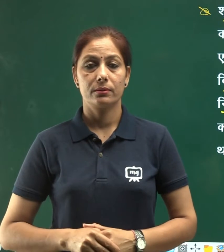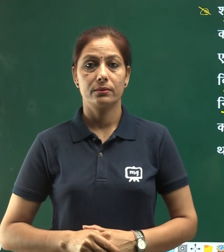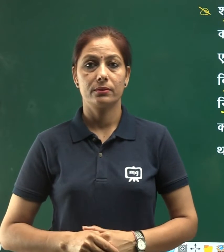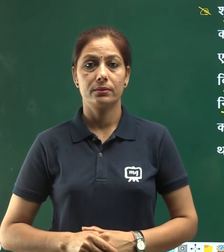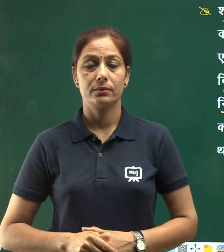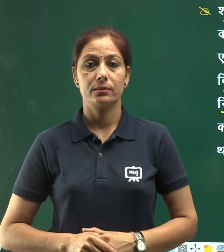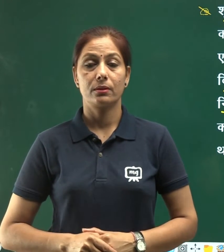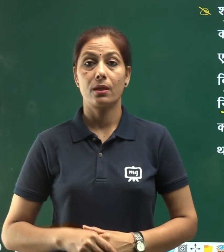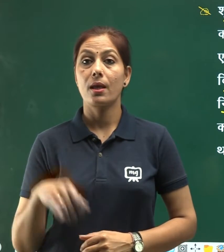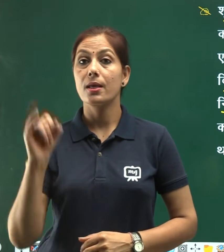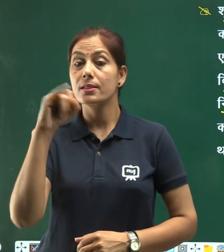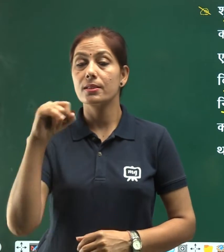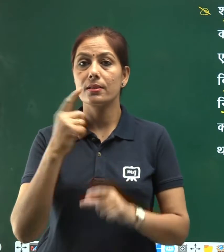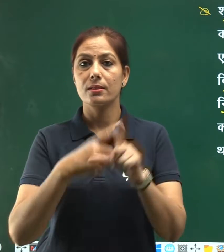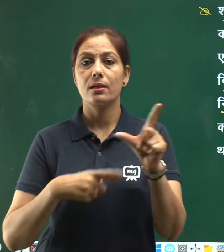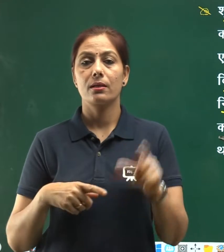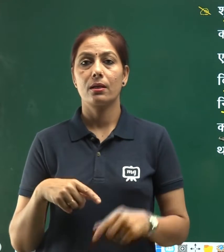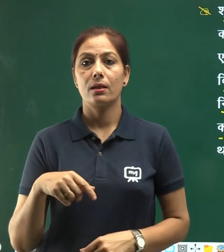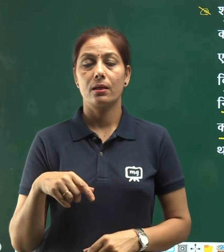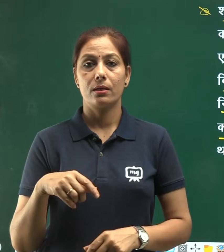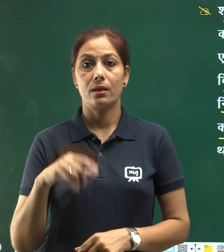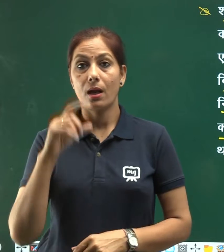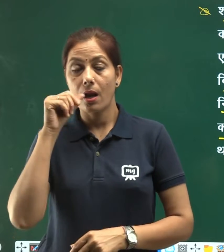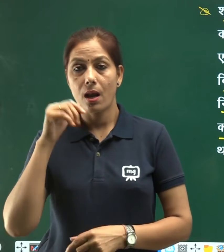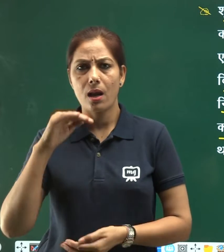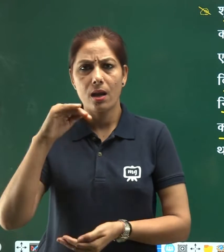6 साल का लड़का